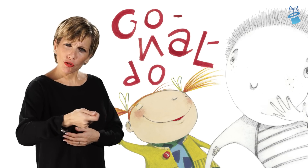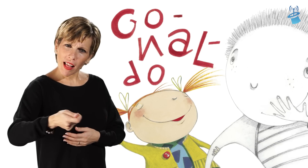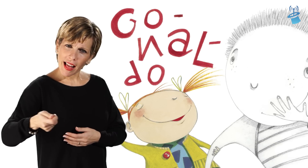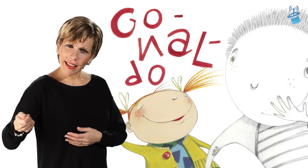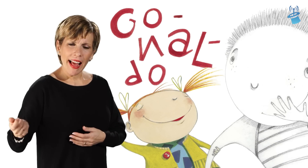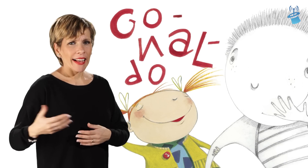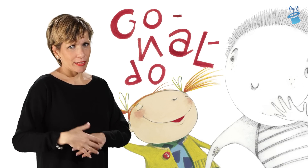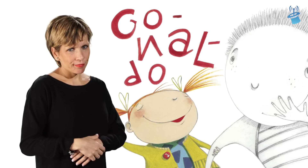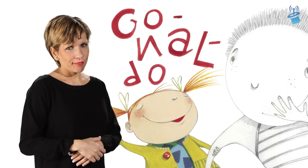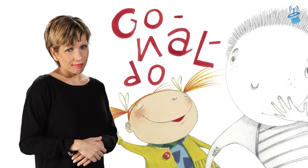tutti.